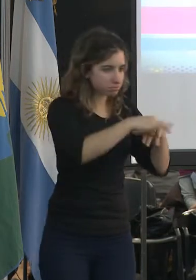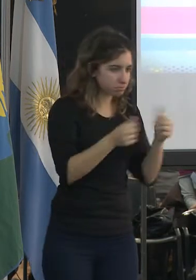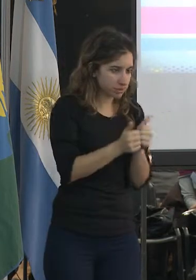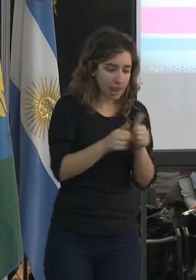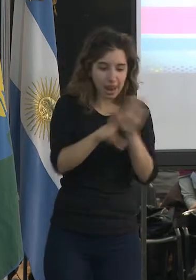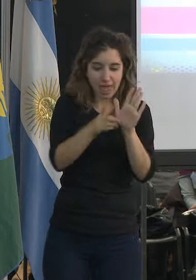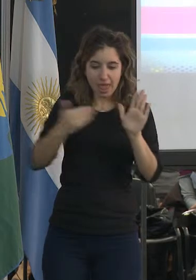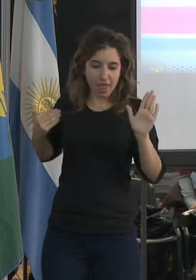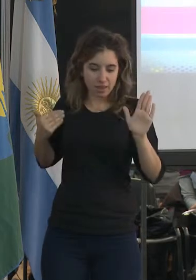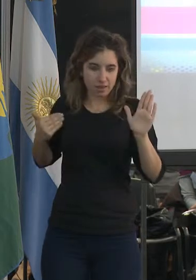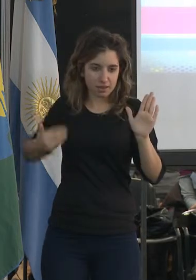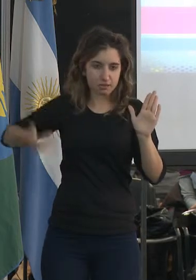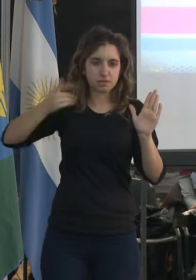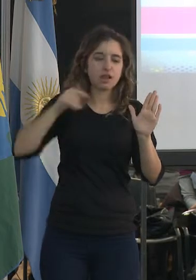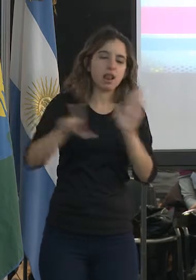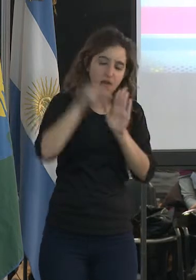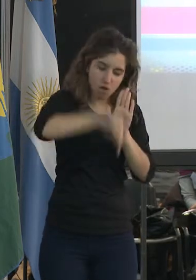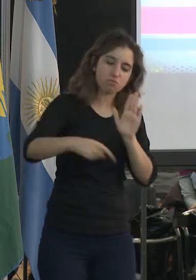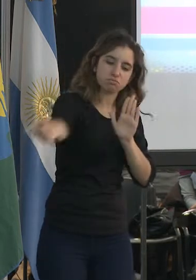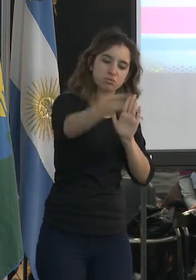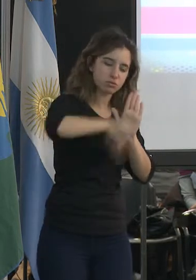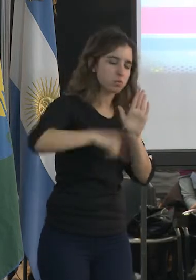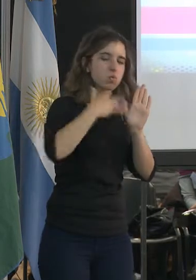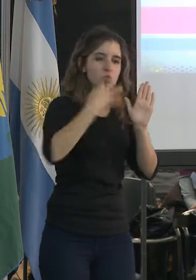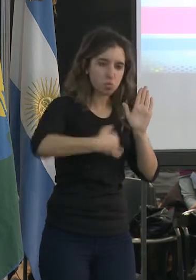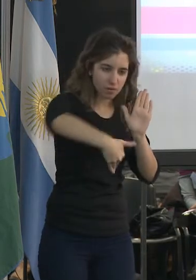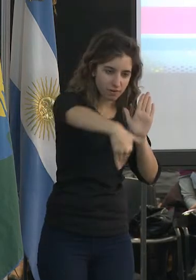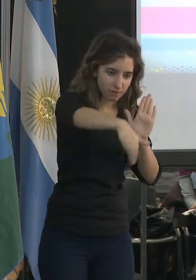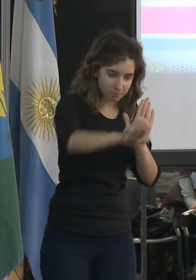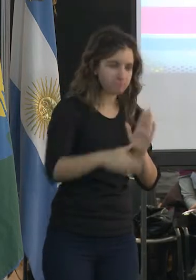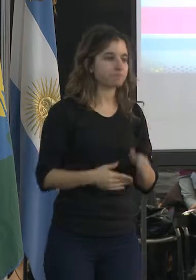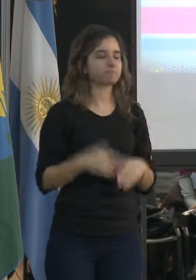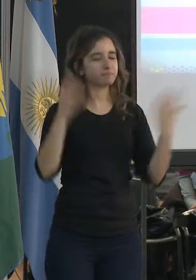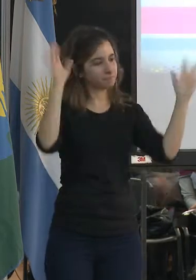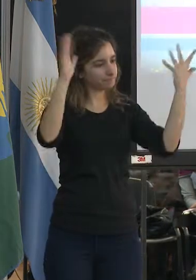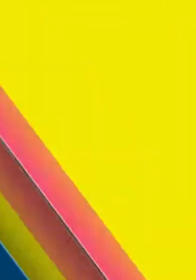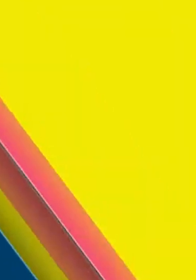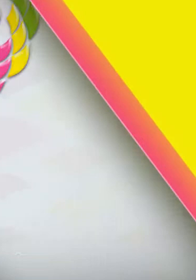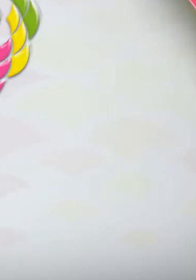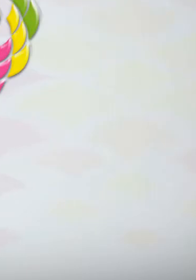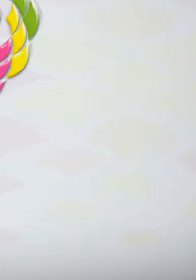antes de la ley, los convocamos a que trabajemos juntos para que esta ley se aplique y que en el futuro se profundice. Gracias.